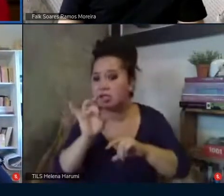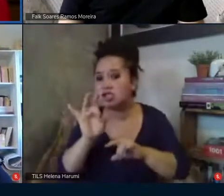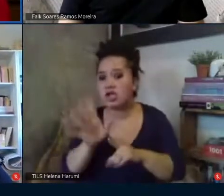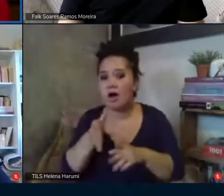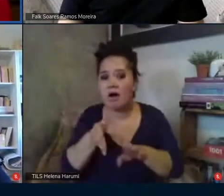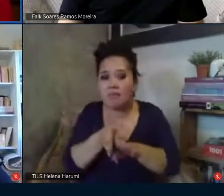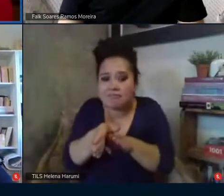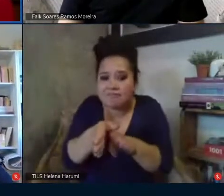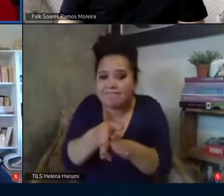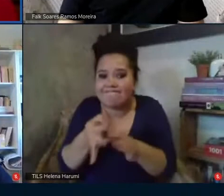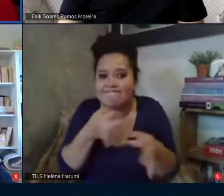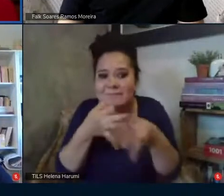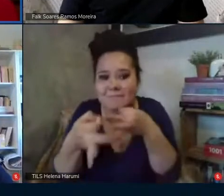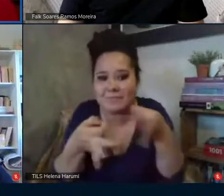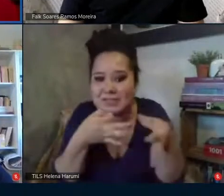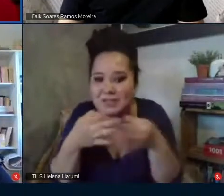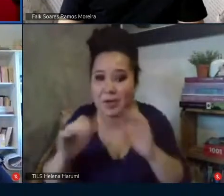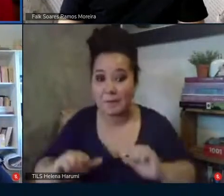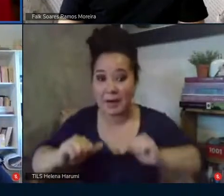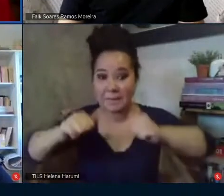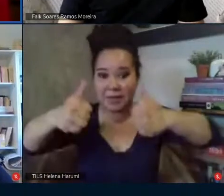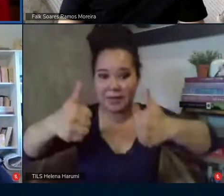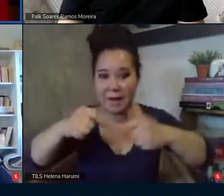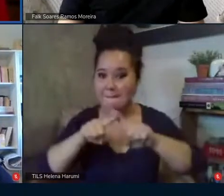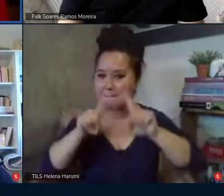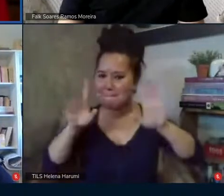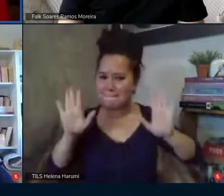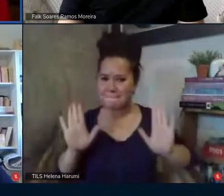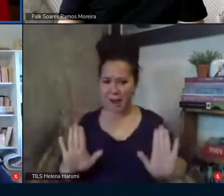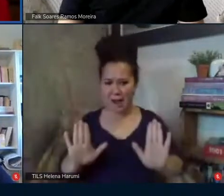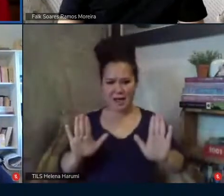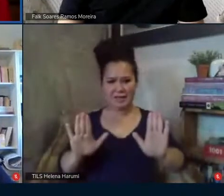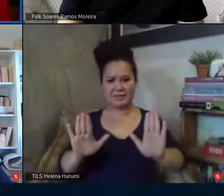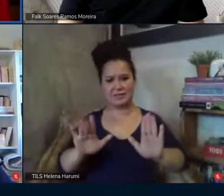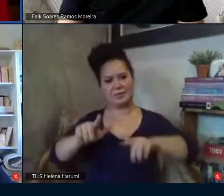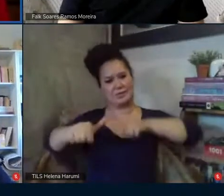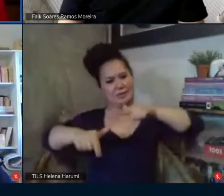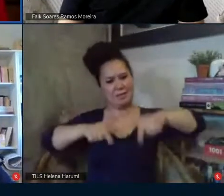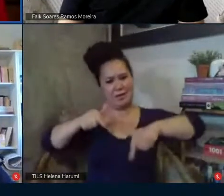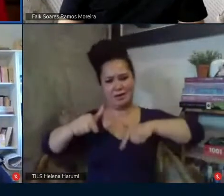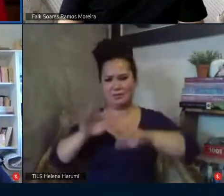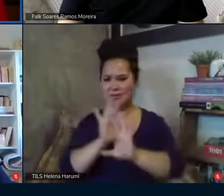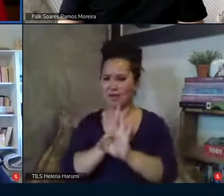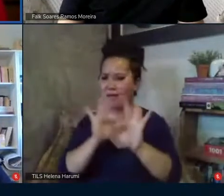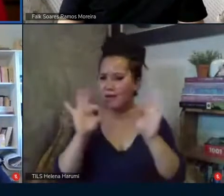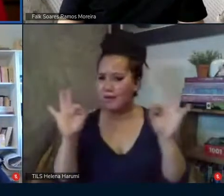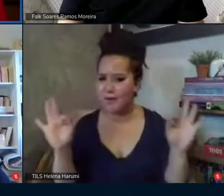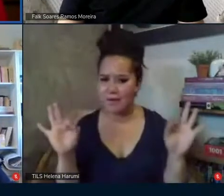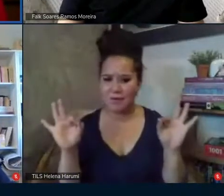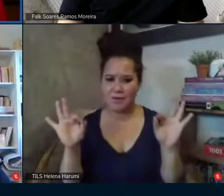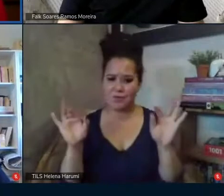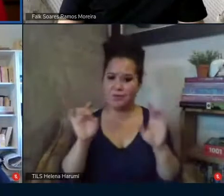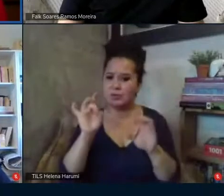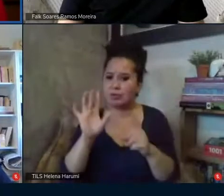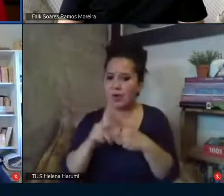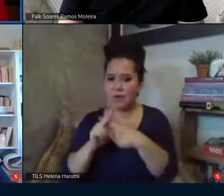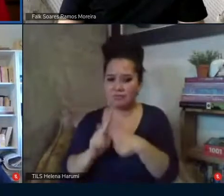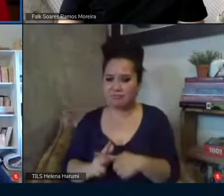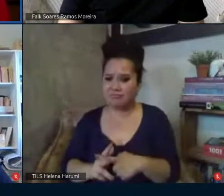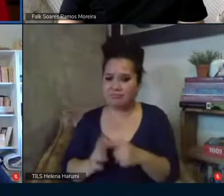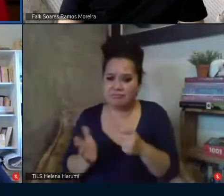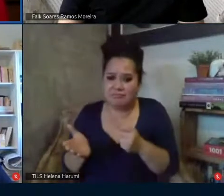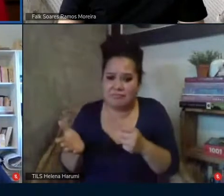trabalho, mas o trabalho, isso não impede que nenhum de nós tenha dado para você a